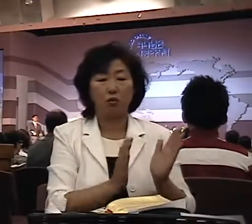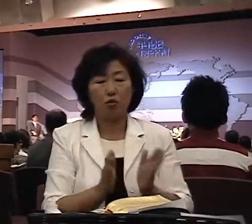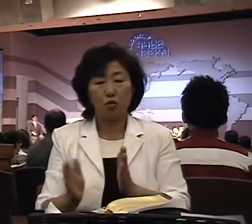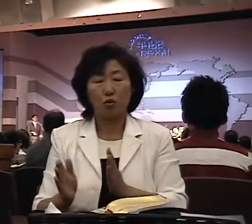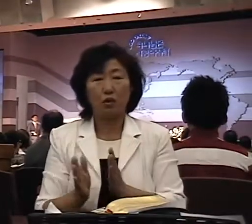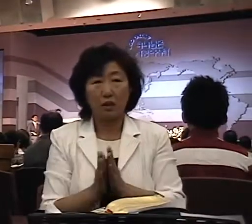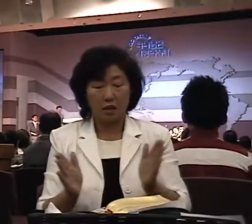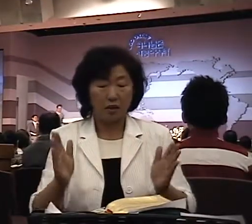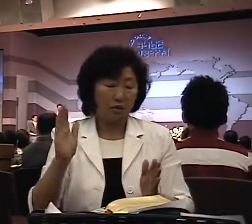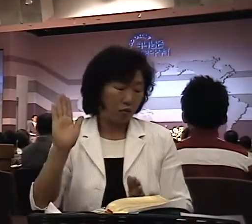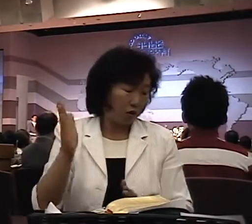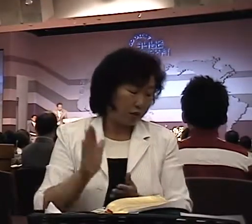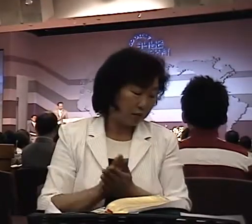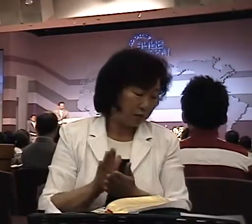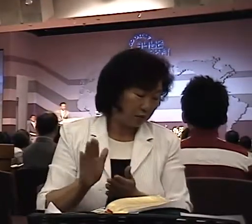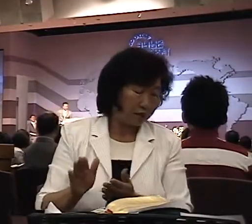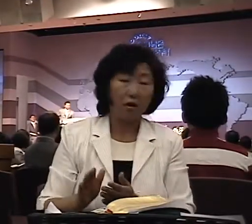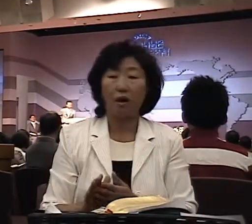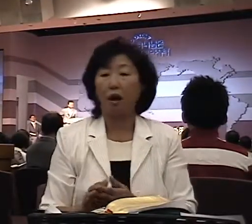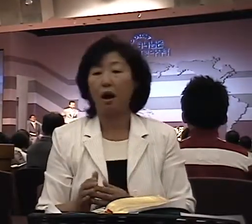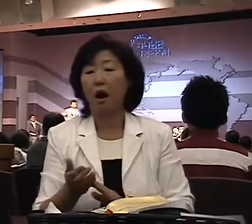주시겠습니다.